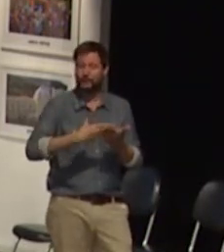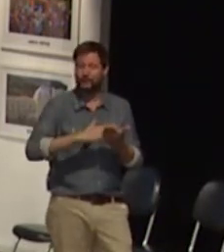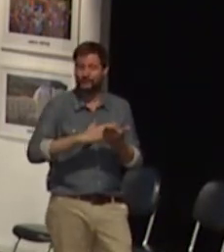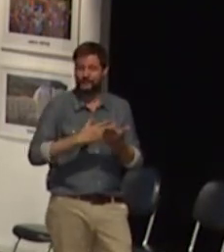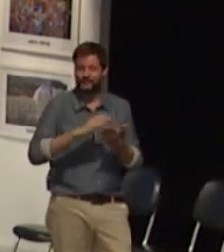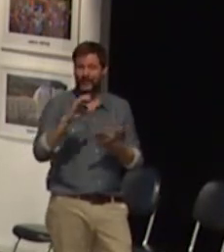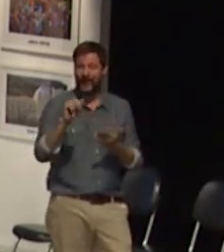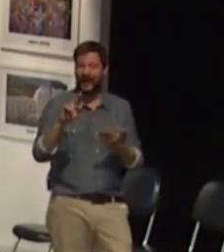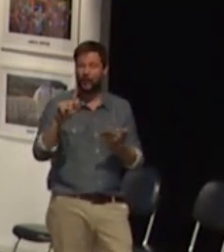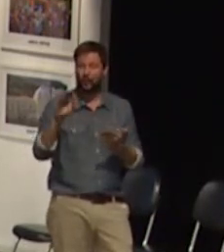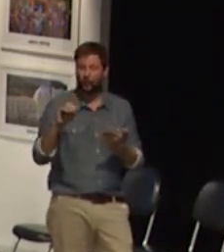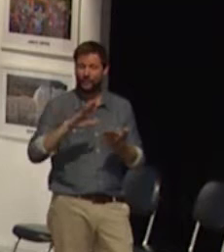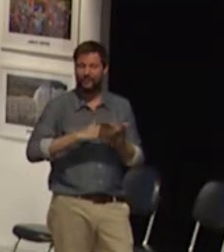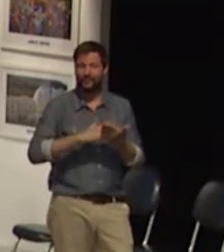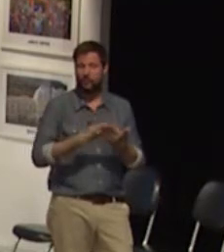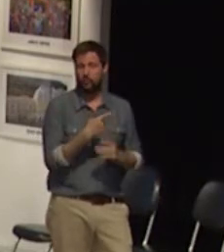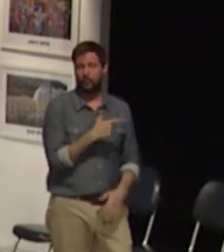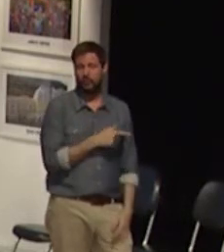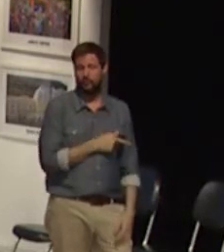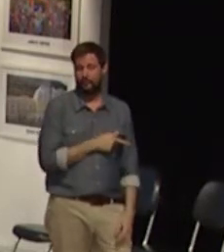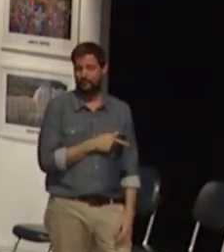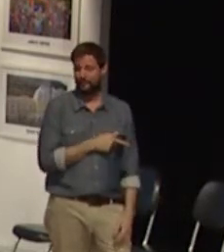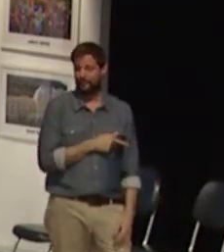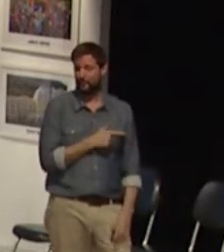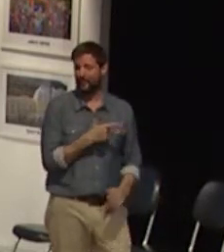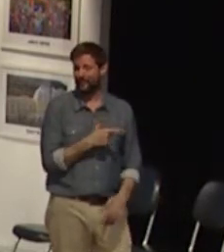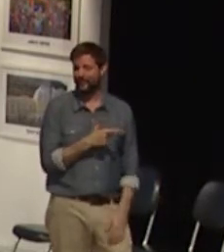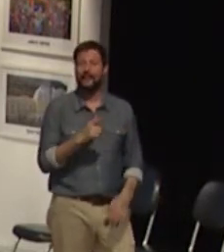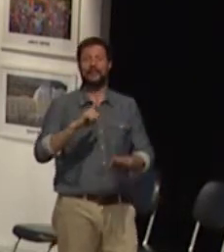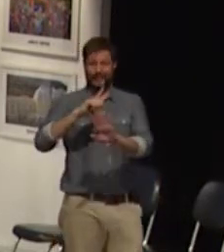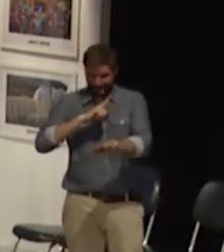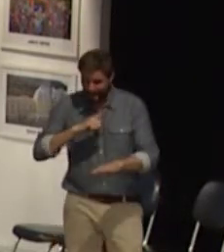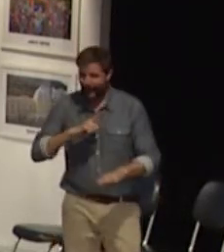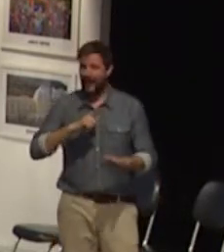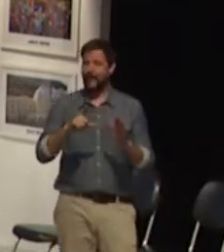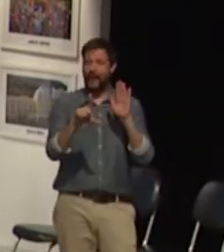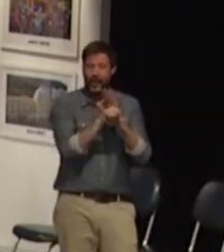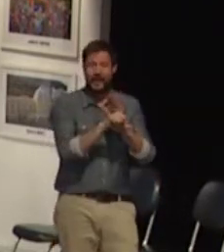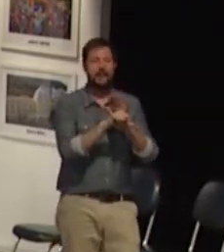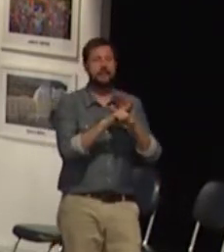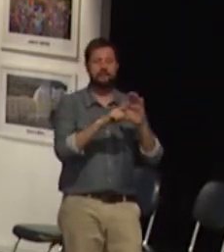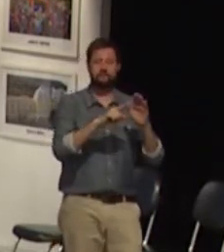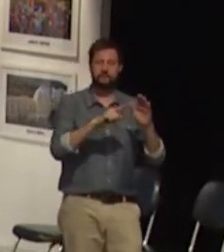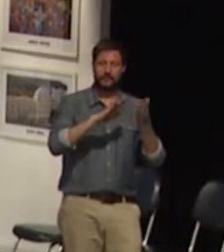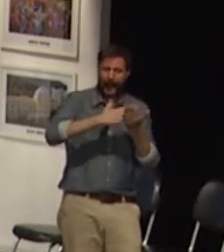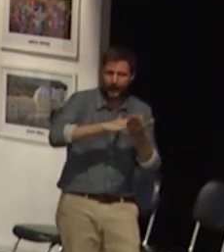o cargo de intérprete. Aí, vai procurar o cargo de intérprete. Não tem. Não tem. Tem a lei